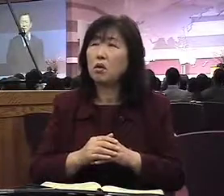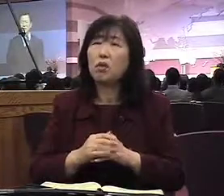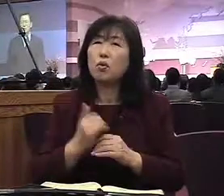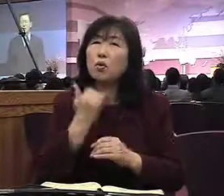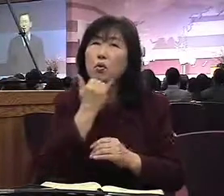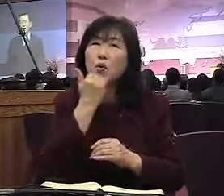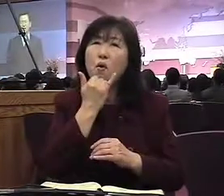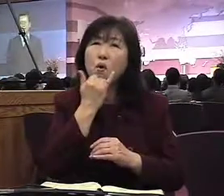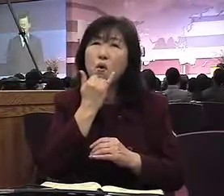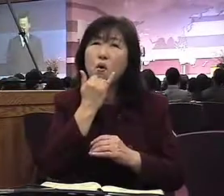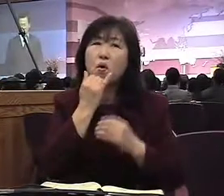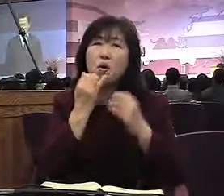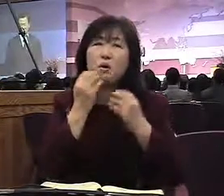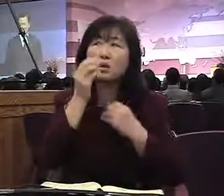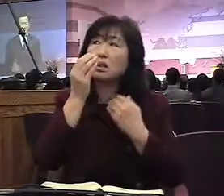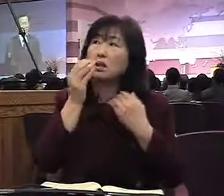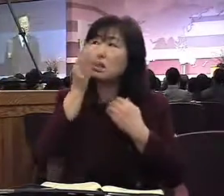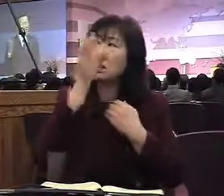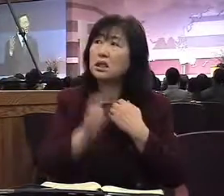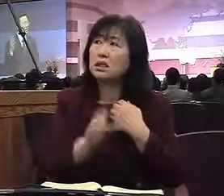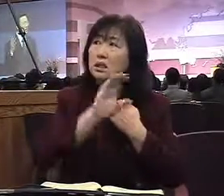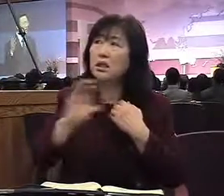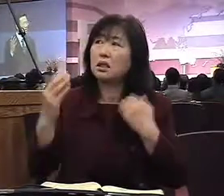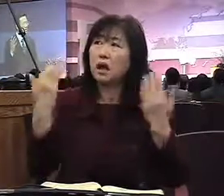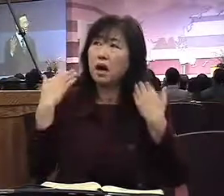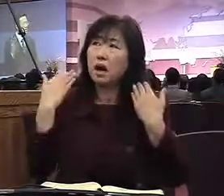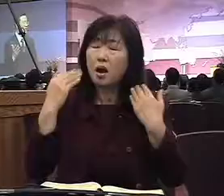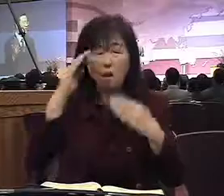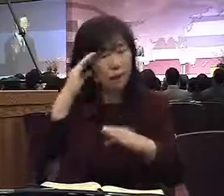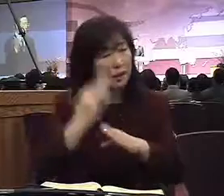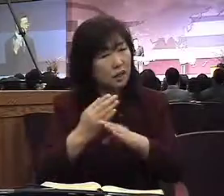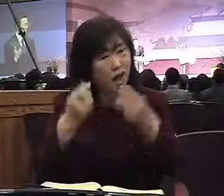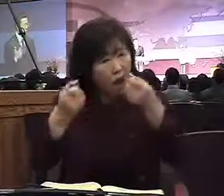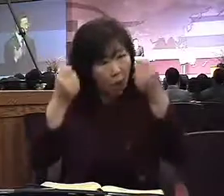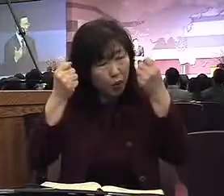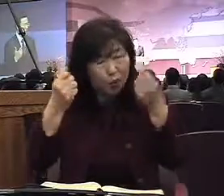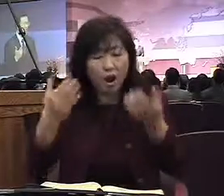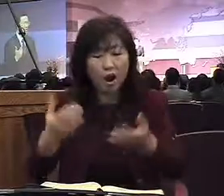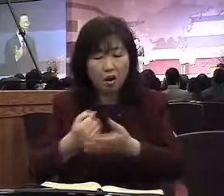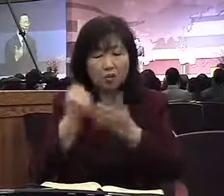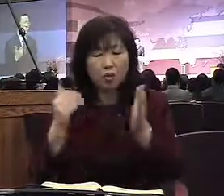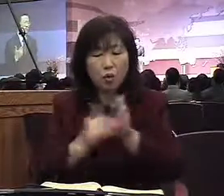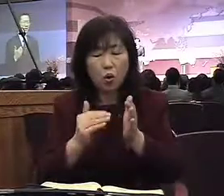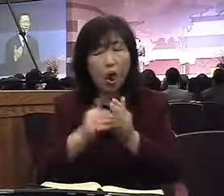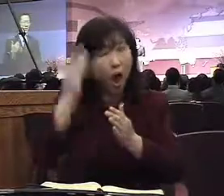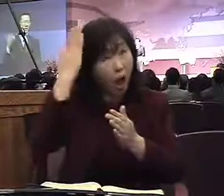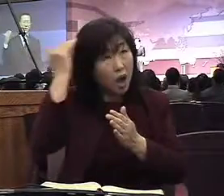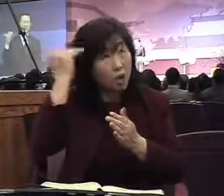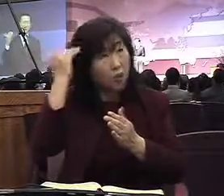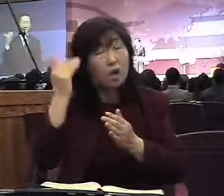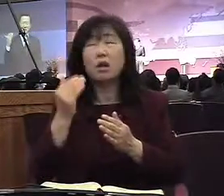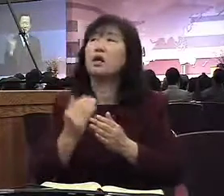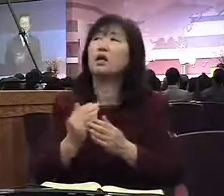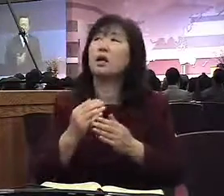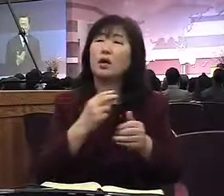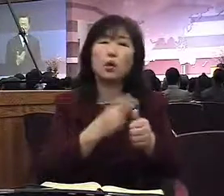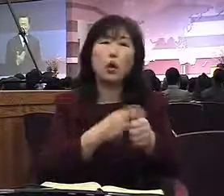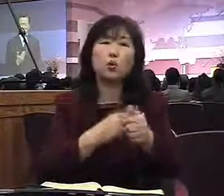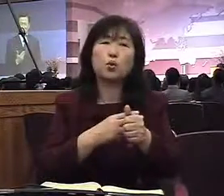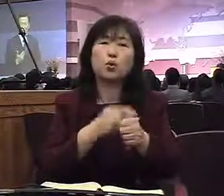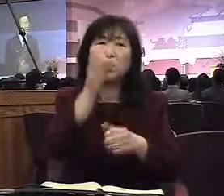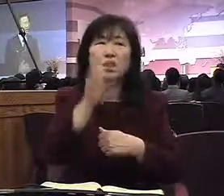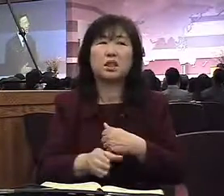독일에서 신학 공부를 하고 박사학위를 받으셨어요. 그리고 이제 한국에 신학교 교수로 청빙을 받으셨지만 거기를